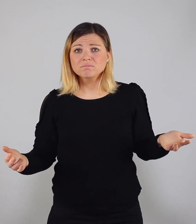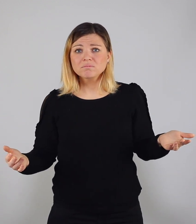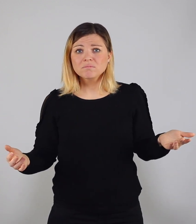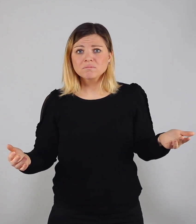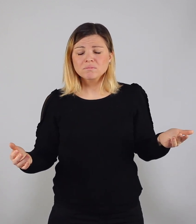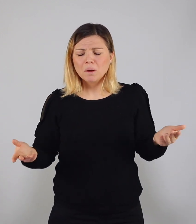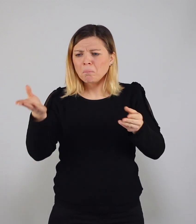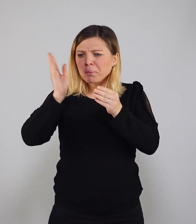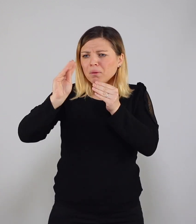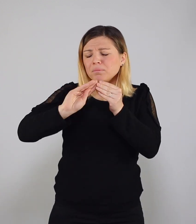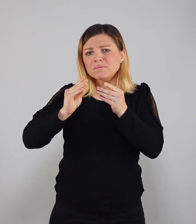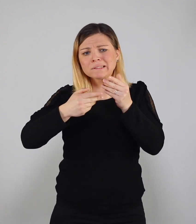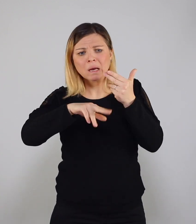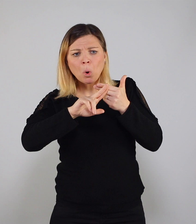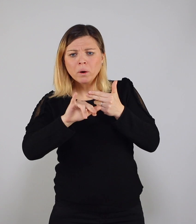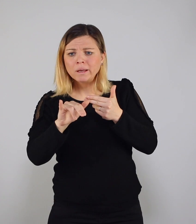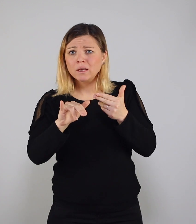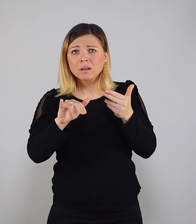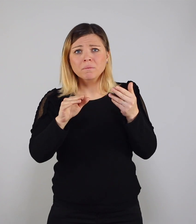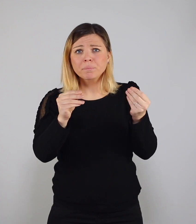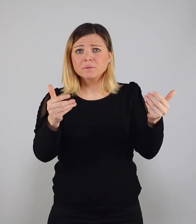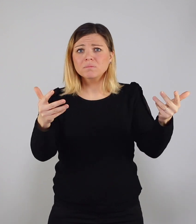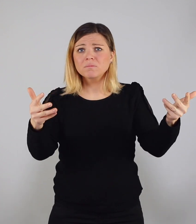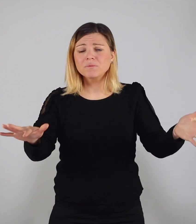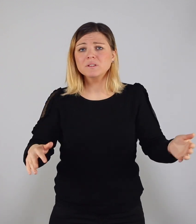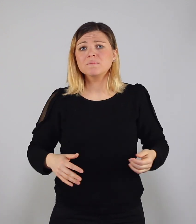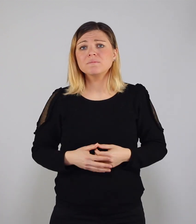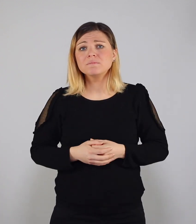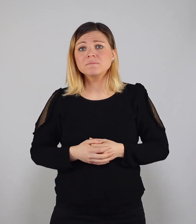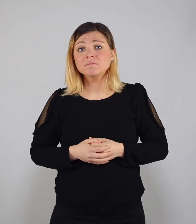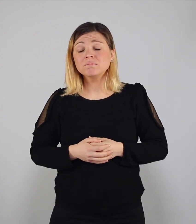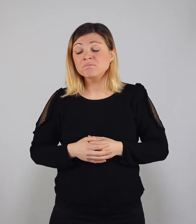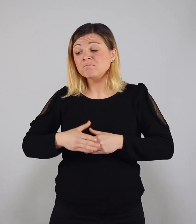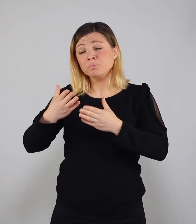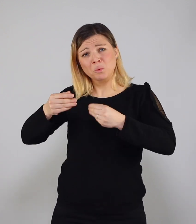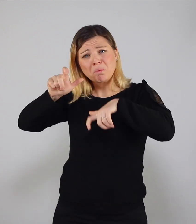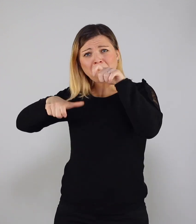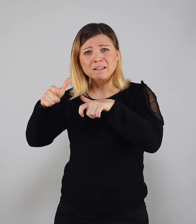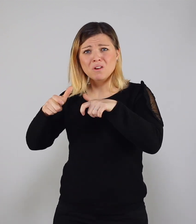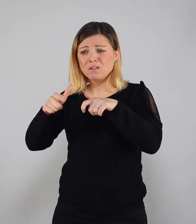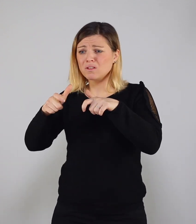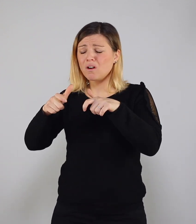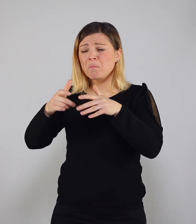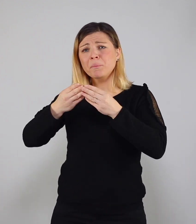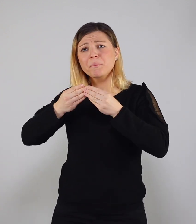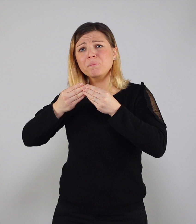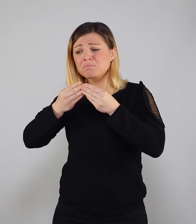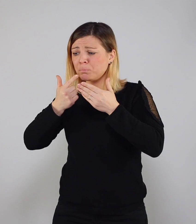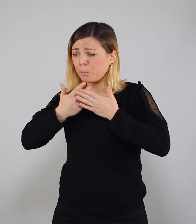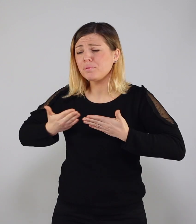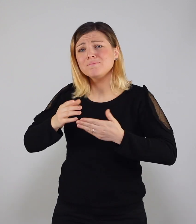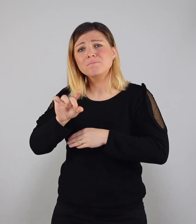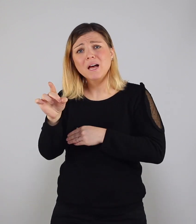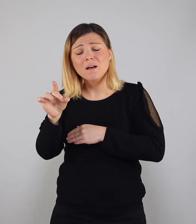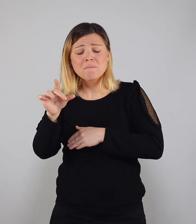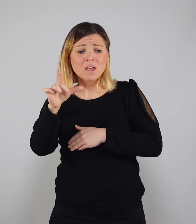que toutes les questions, les réponses aux questions que je me posais. Et perdre son père, même